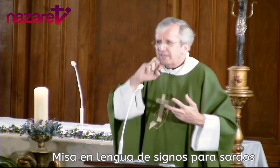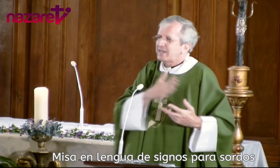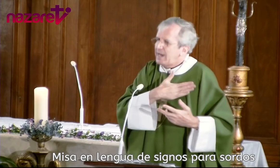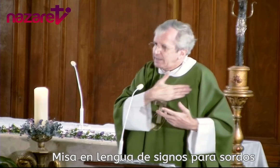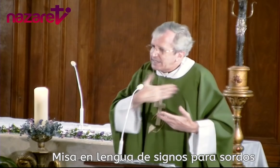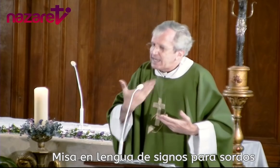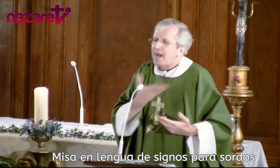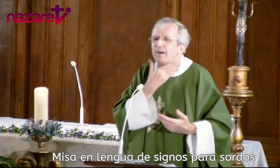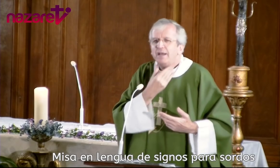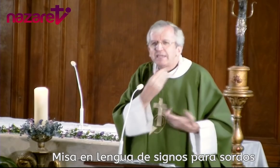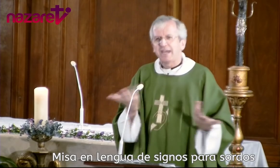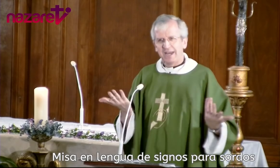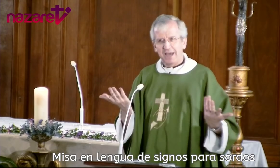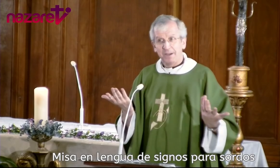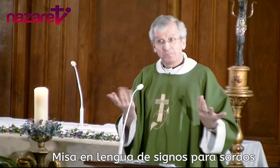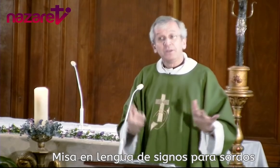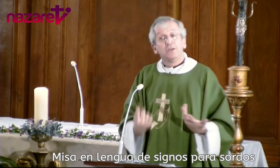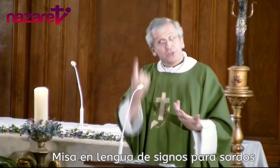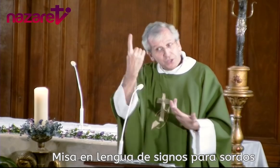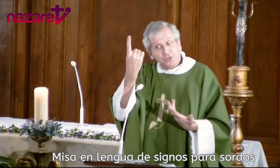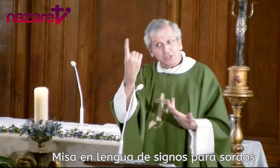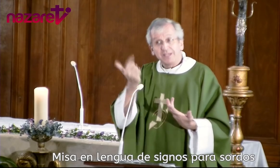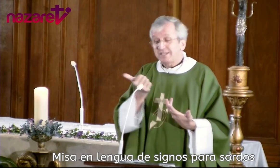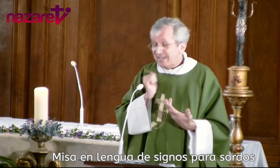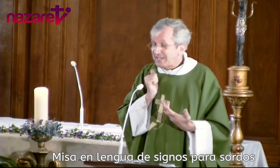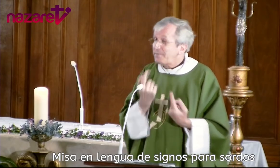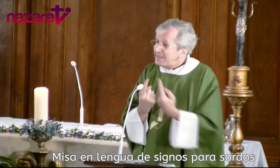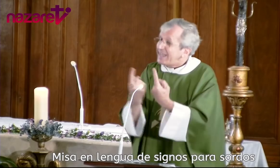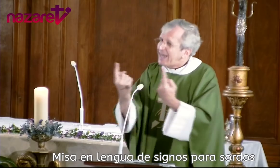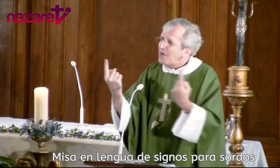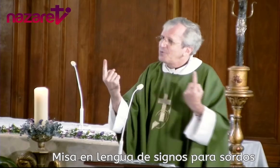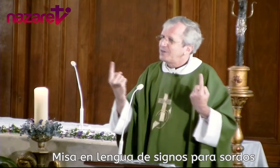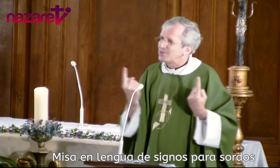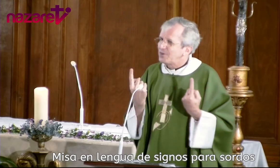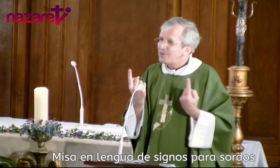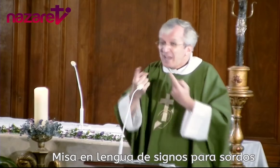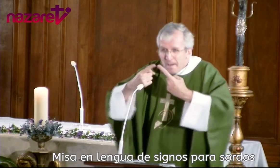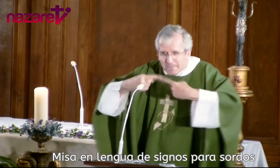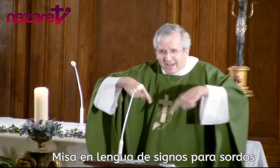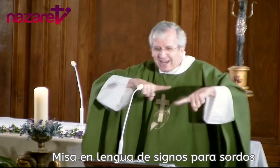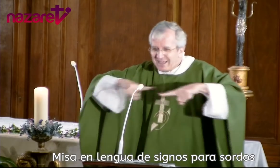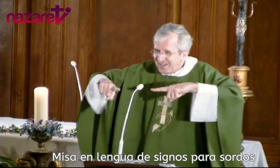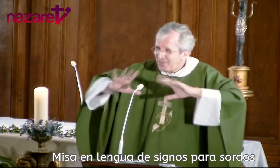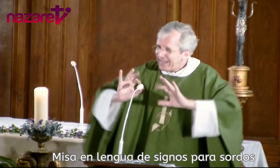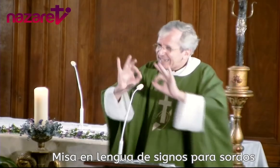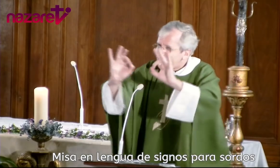Israel deseaba y anhelaba. Dios se sirve de cada uno de nosotros para ir haciendo ese